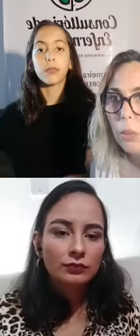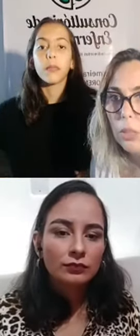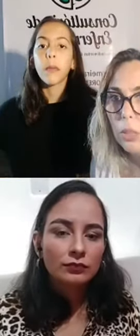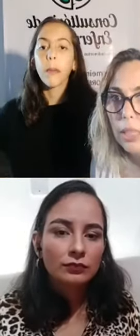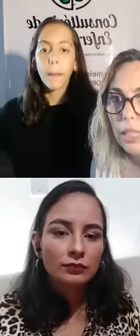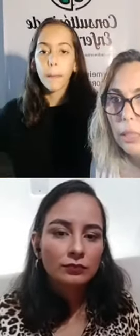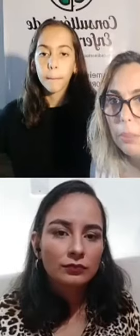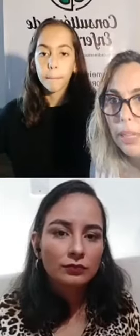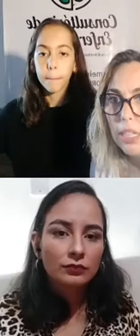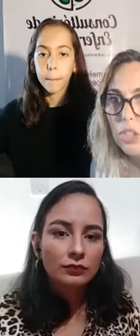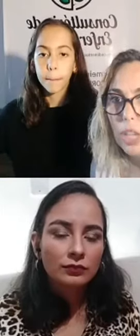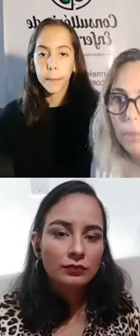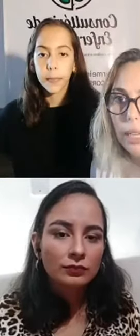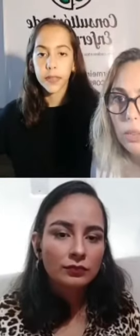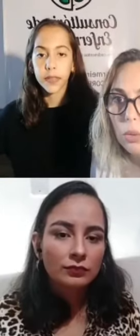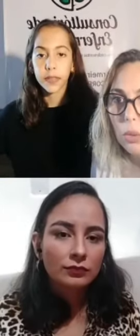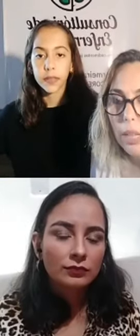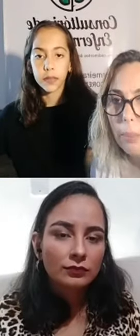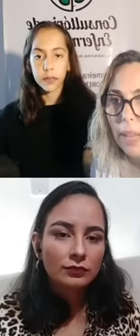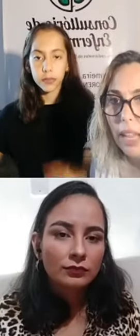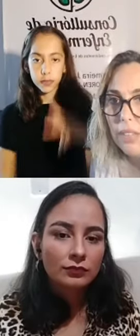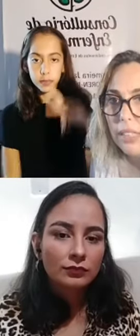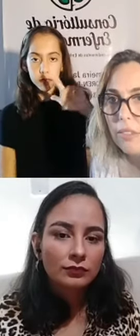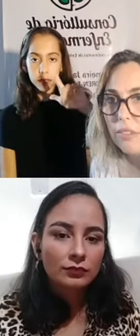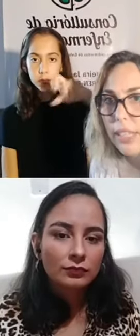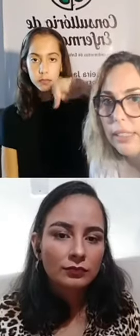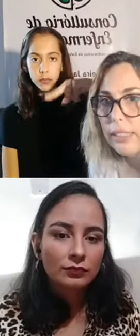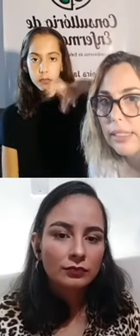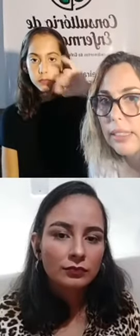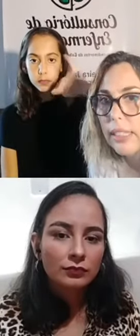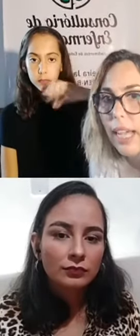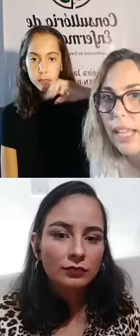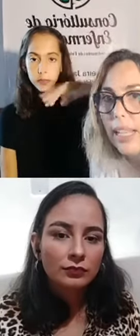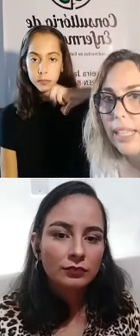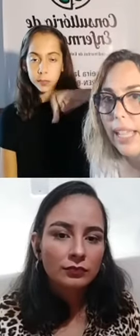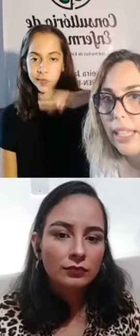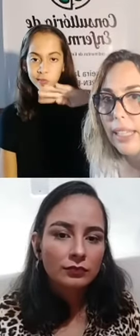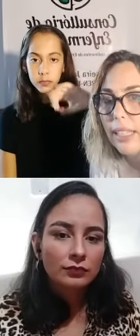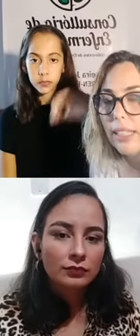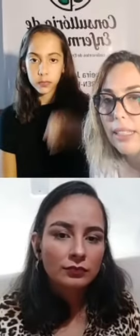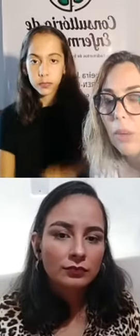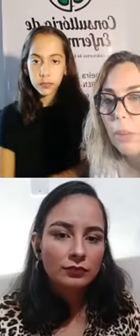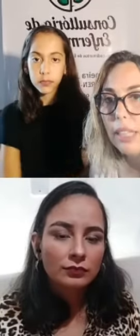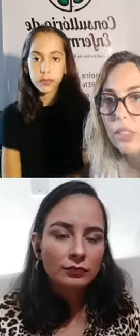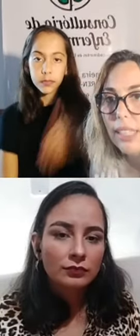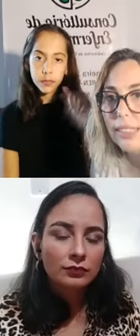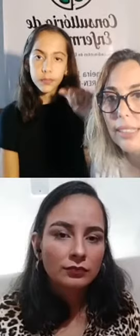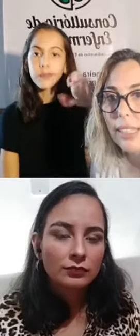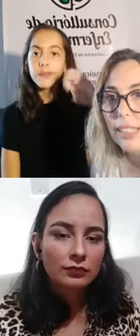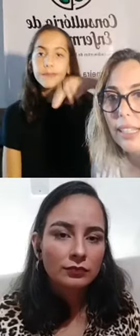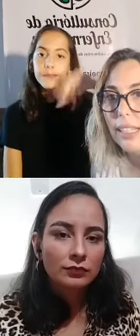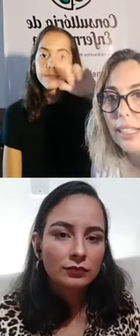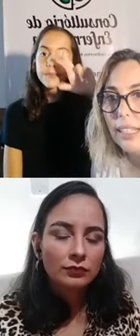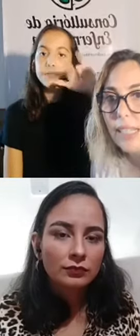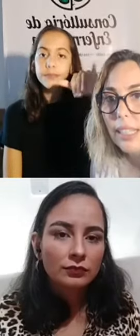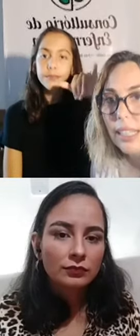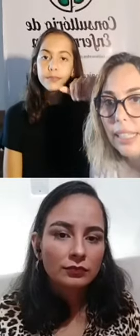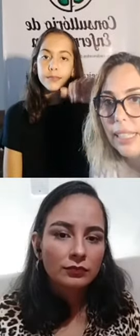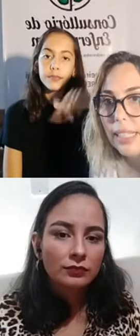Alguém comentou aqui, o planejamento é a palavra da vez. A Leneri. Um abraço,